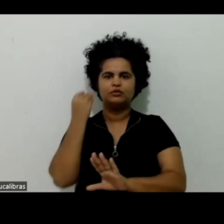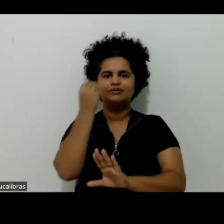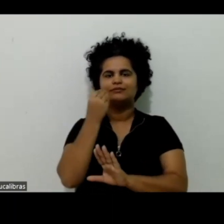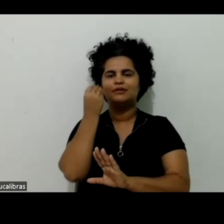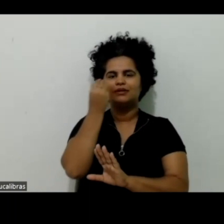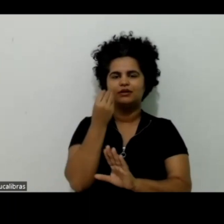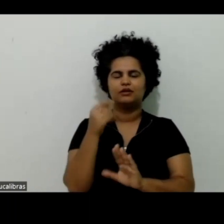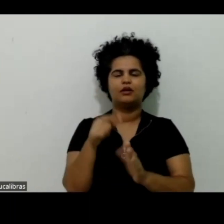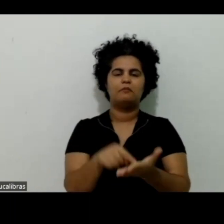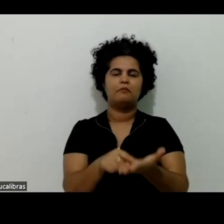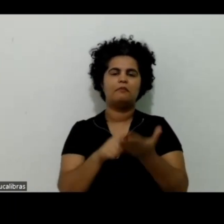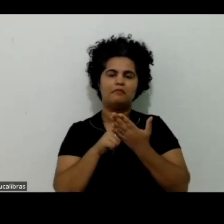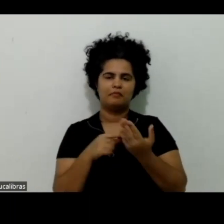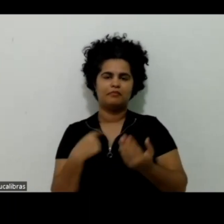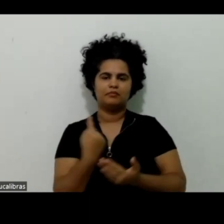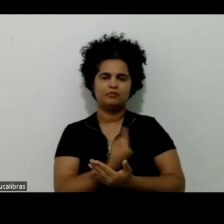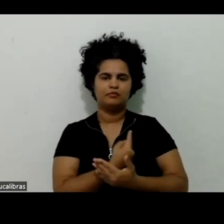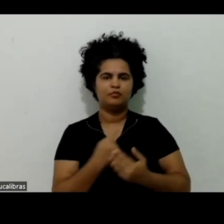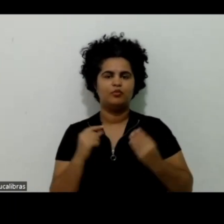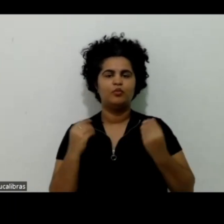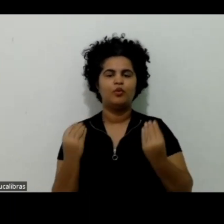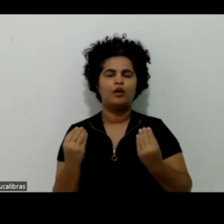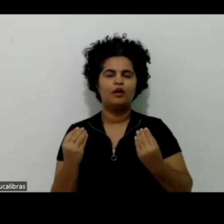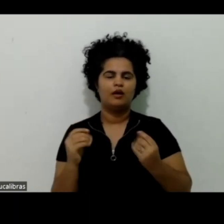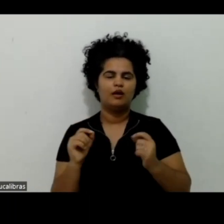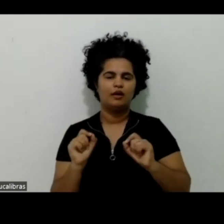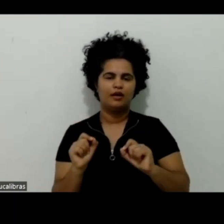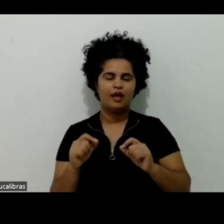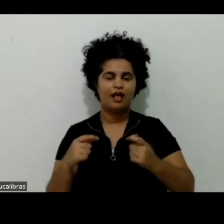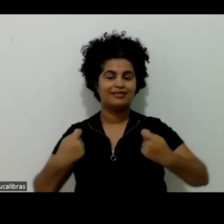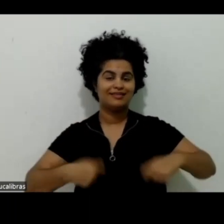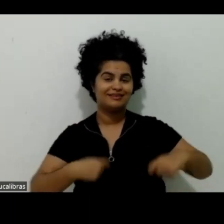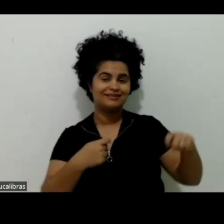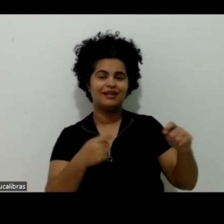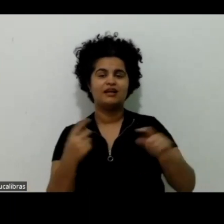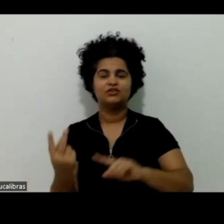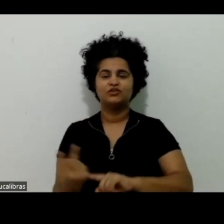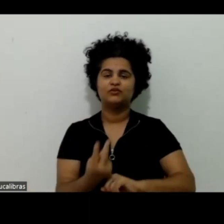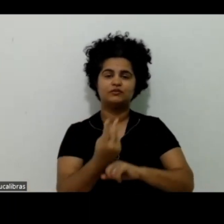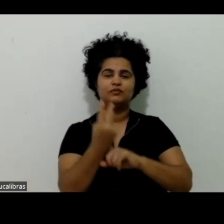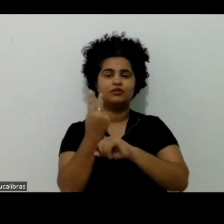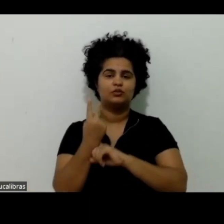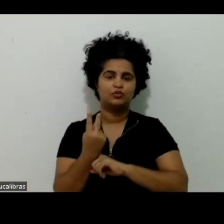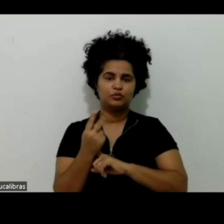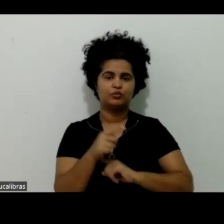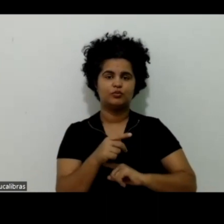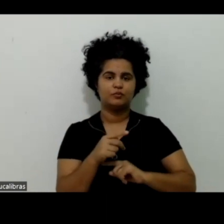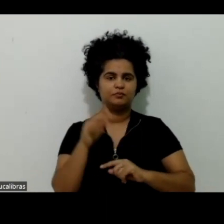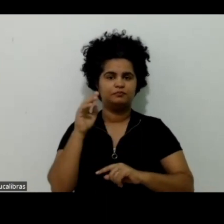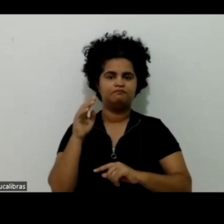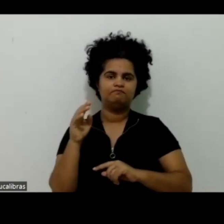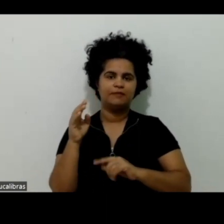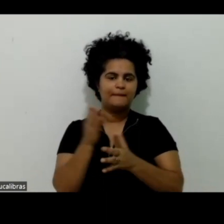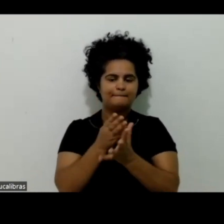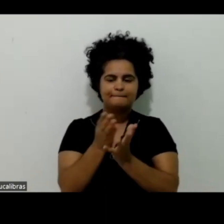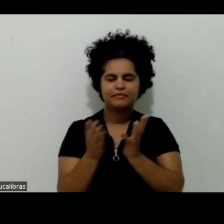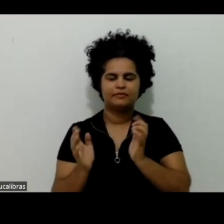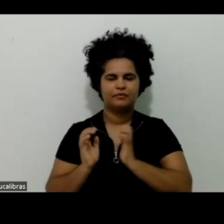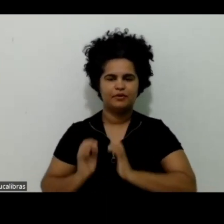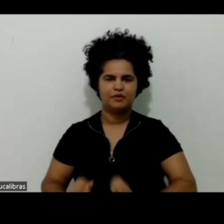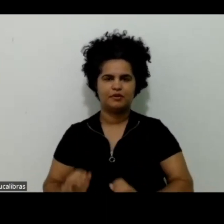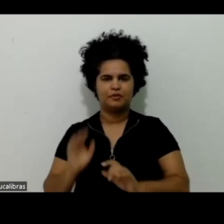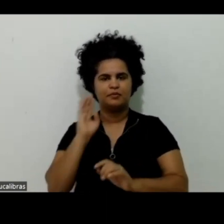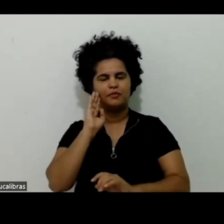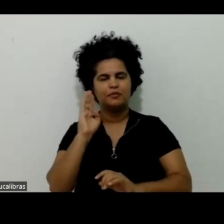gente, né, a assim, necessidade de reafirmar esses valores, esses princípios éticos, sobretudo, né, frente às